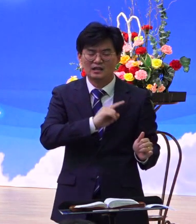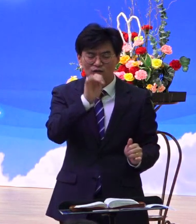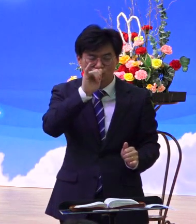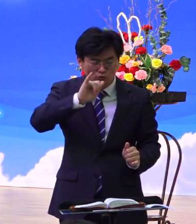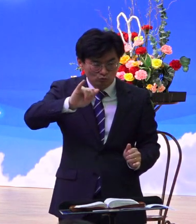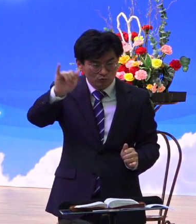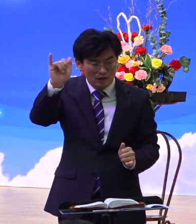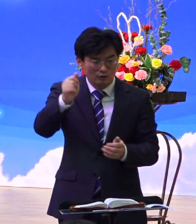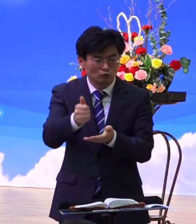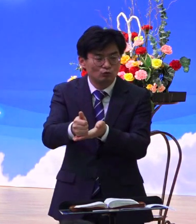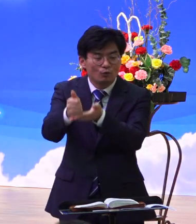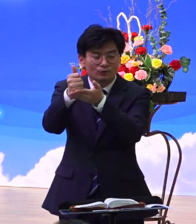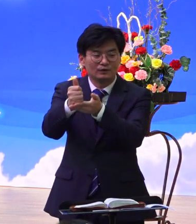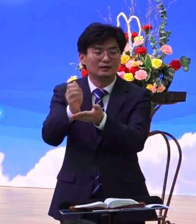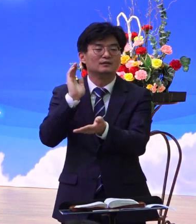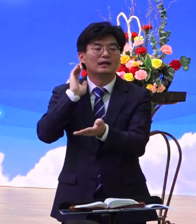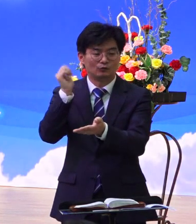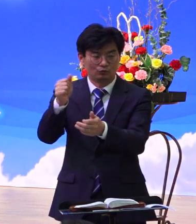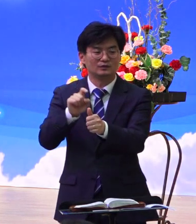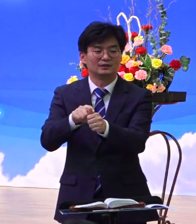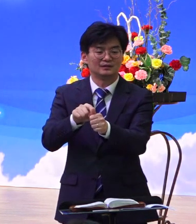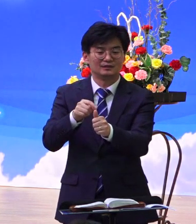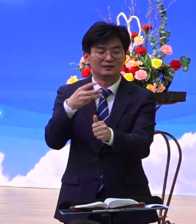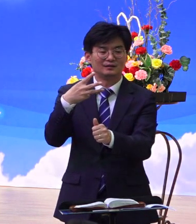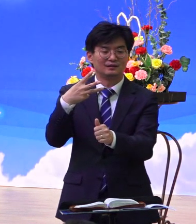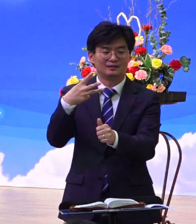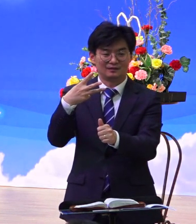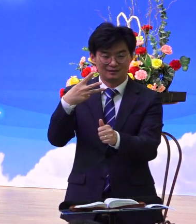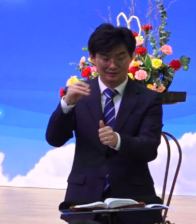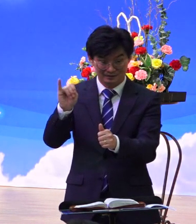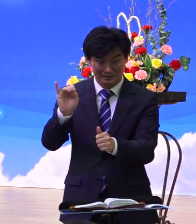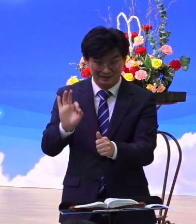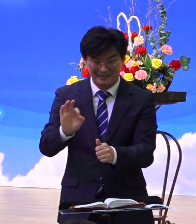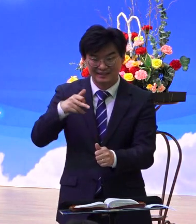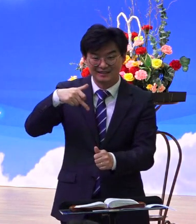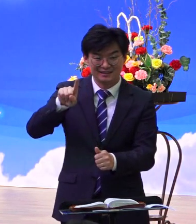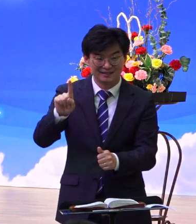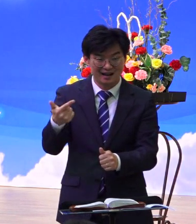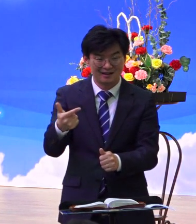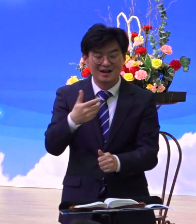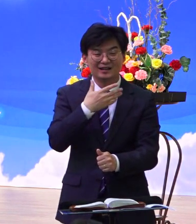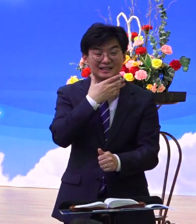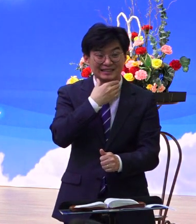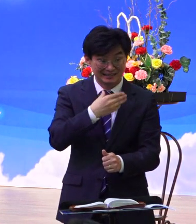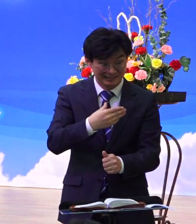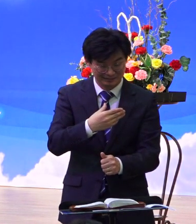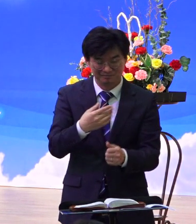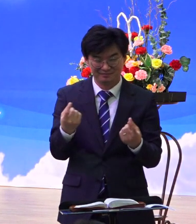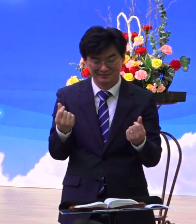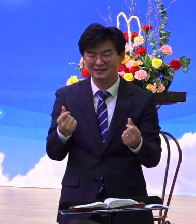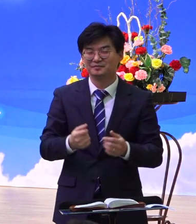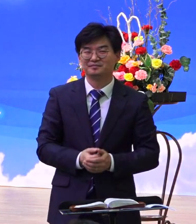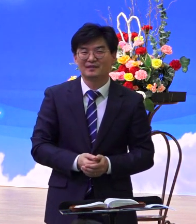대통령이었다는 것입니다. 미국에서 가장 존경받는 대통령. 그러나 그는 가난했고